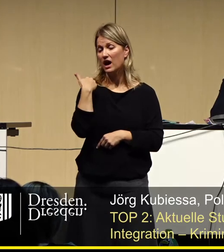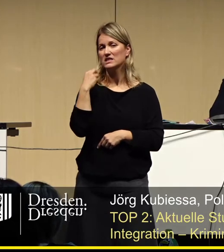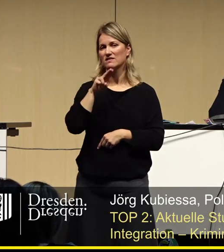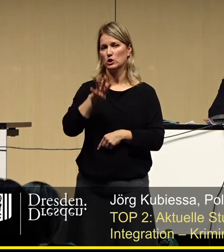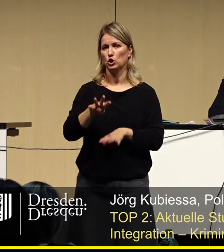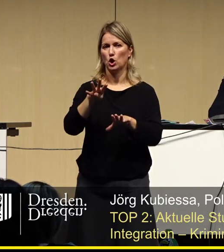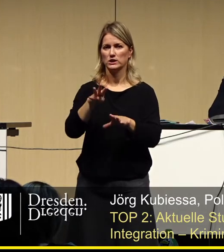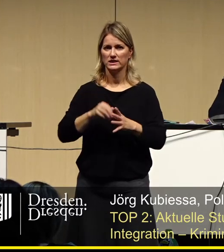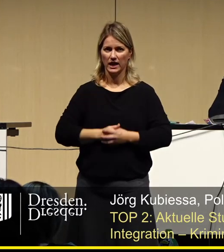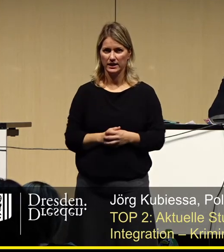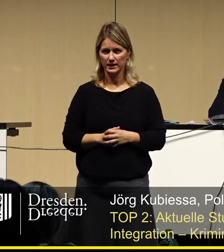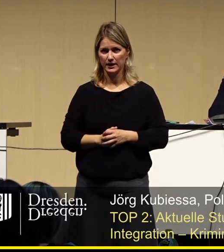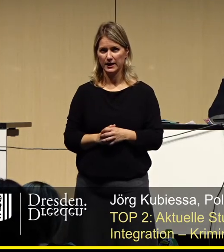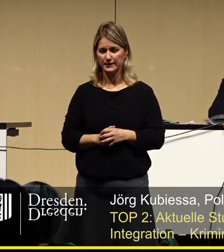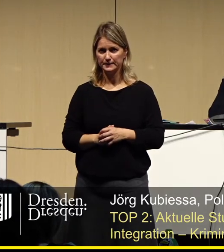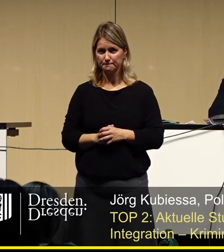2019.